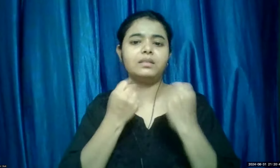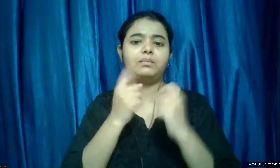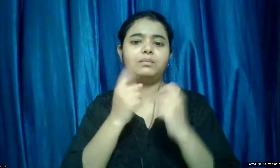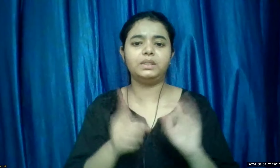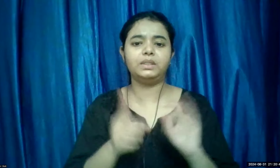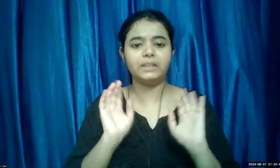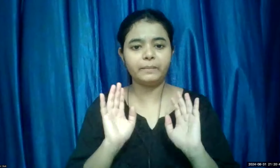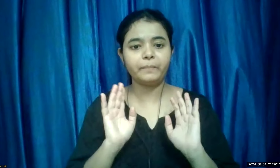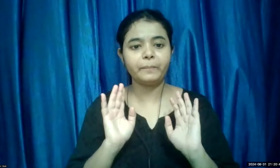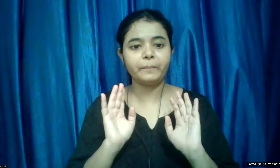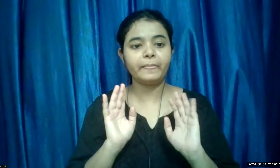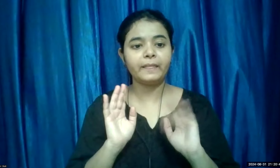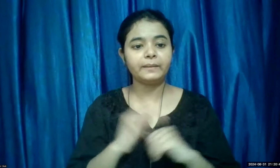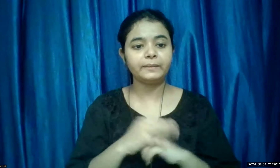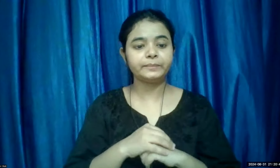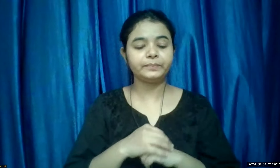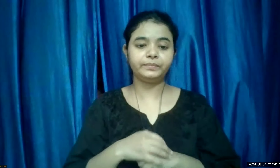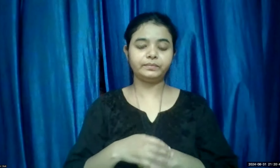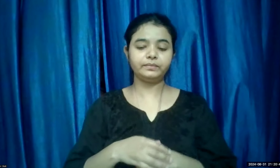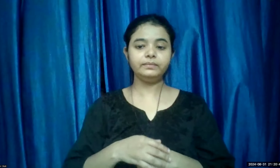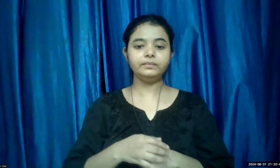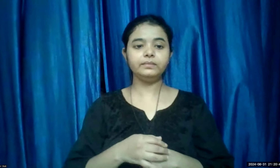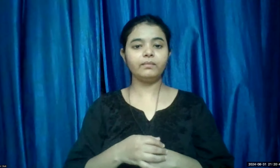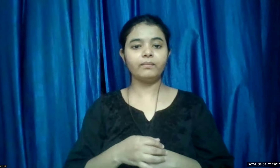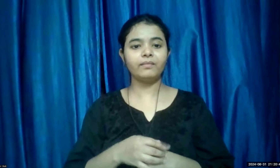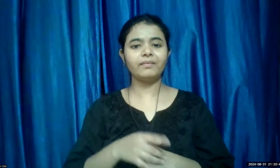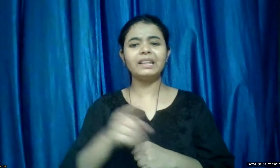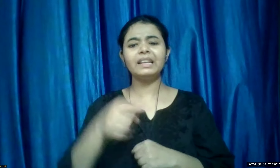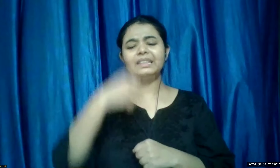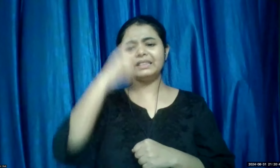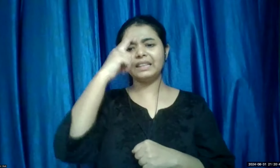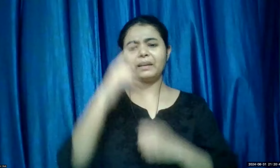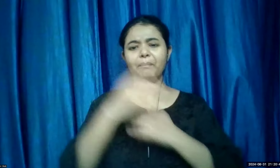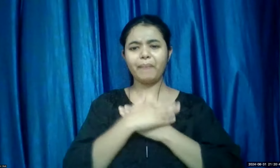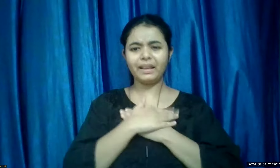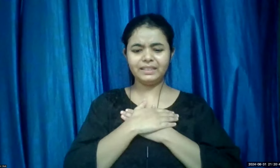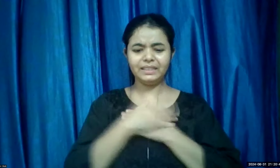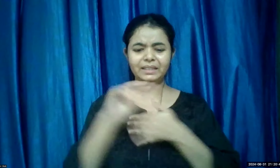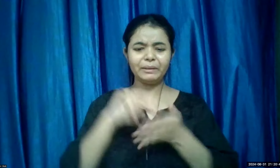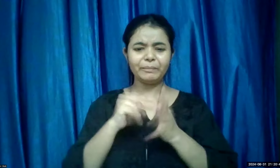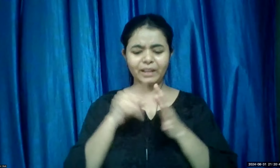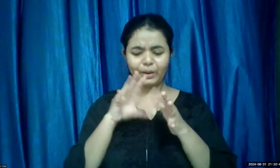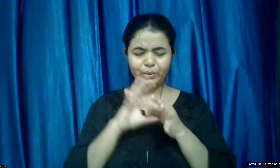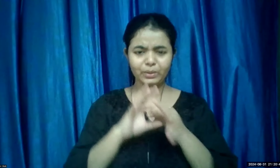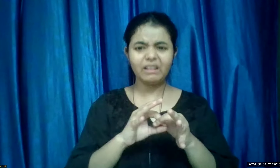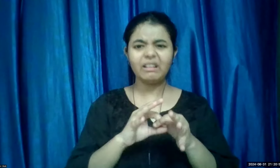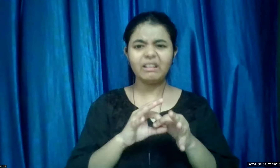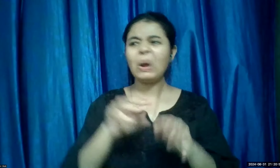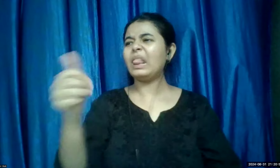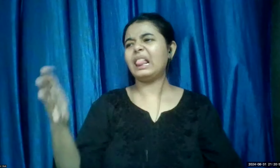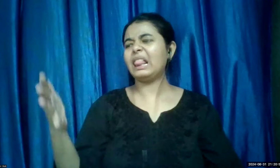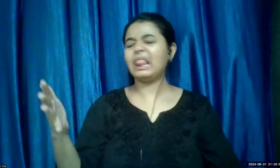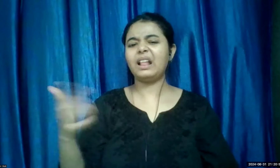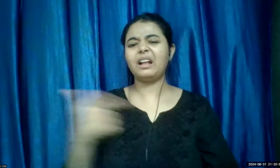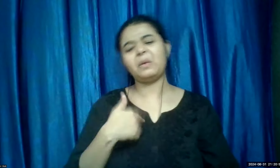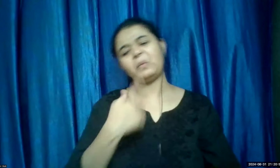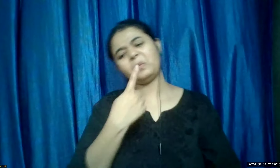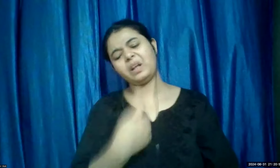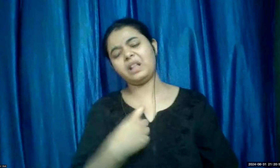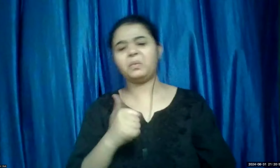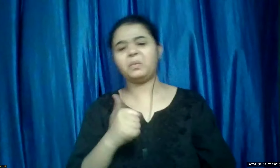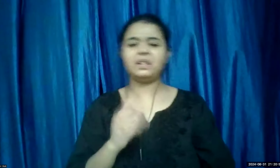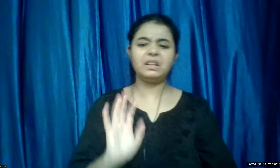तो इसीलिए भक्ति कुछ ऐसा नहीं है कि कुछ इम्प्रैक्टिकल चीज है और सबके बस का नहीं है, हर कोई नहीं कर